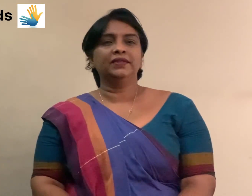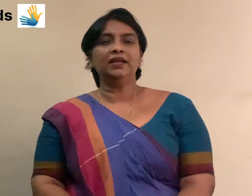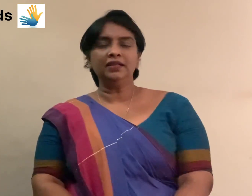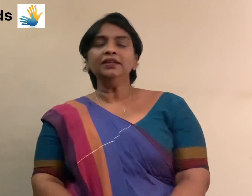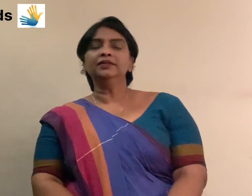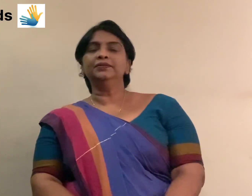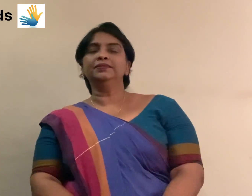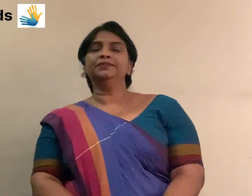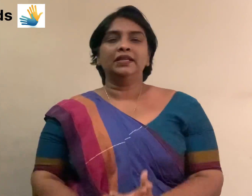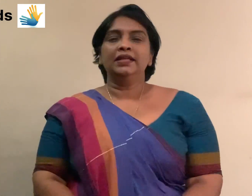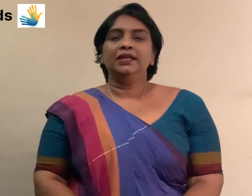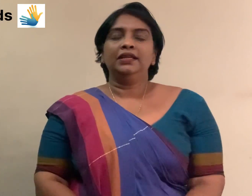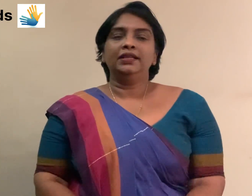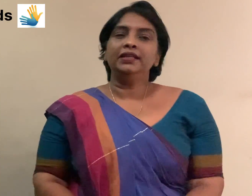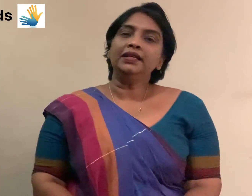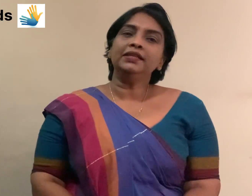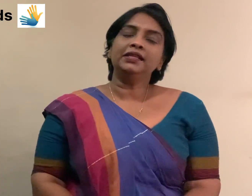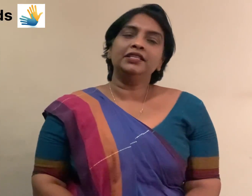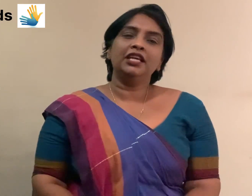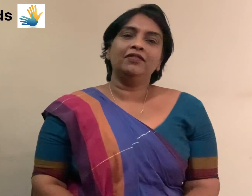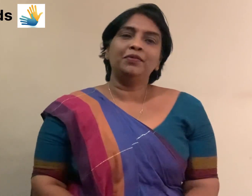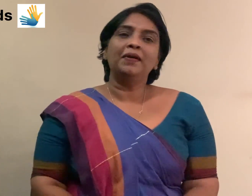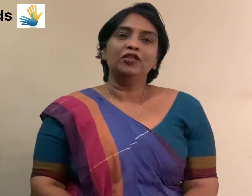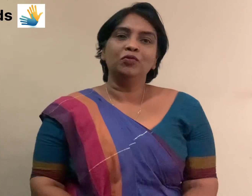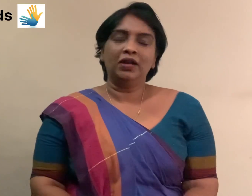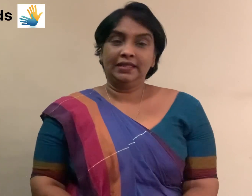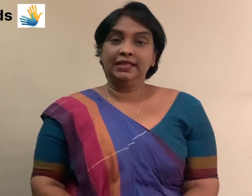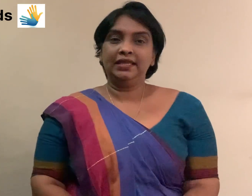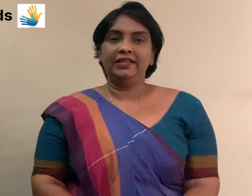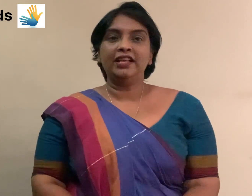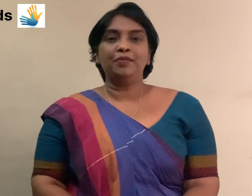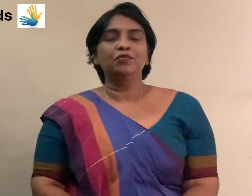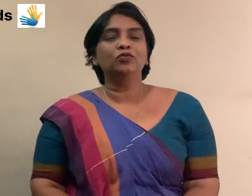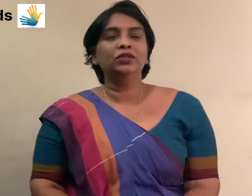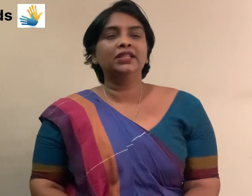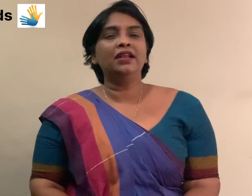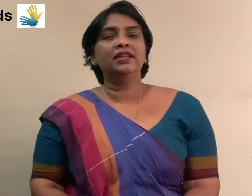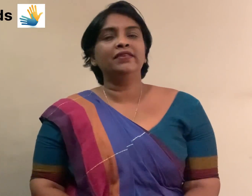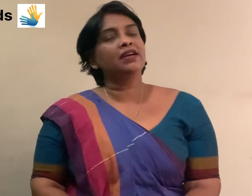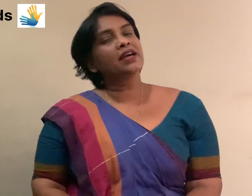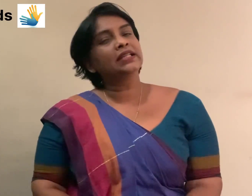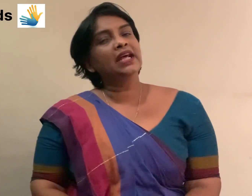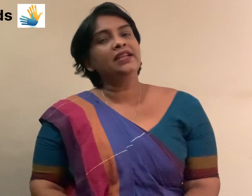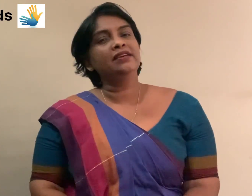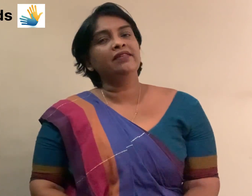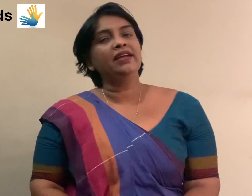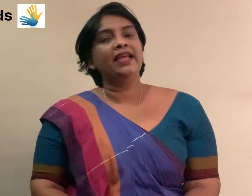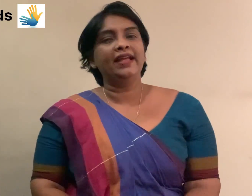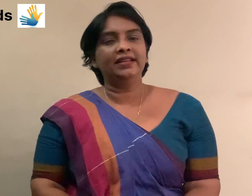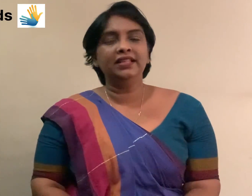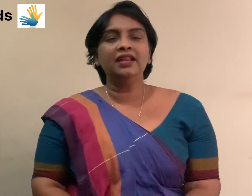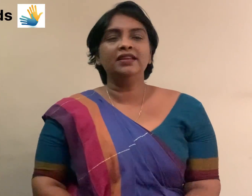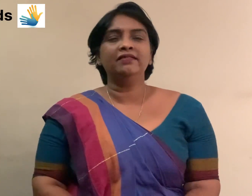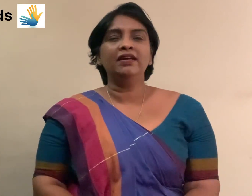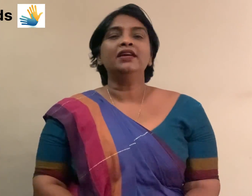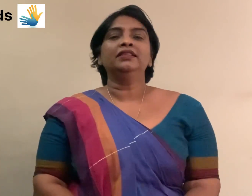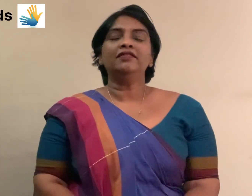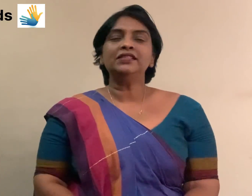හරි? ඊළඟ සංඥාව අපි බලමු මොකක්ද කියලා. දැන් අපි මුහුද දන්නවා, ගඟ දන්නවා, ඇල දන්නවා. තව